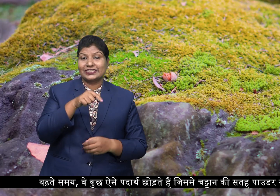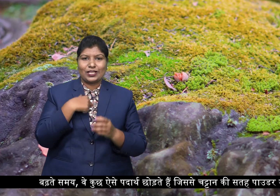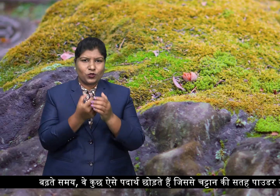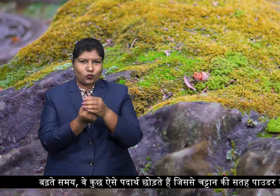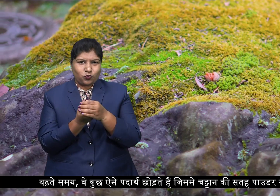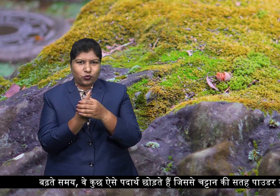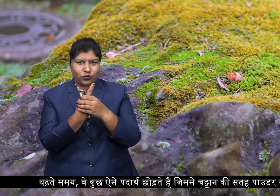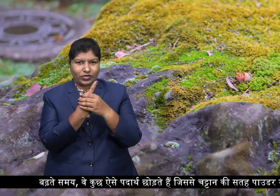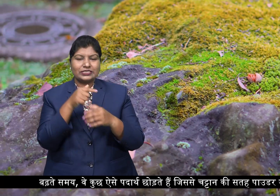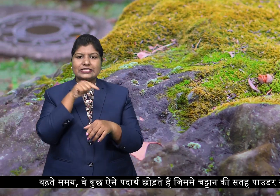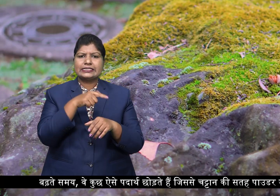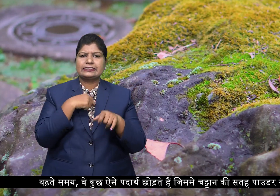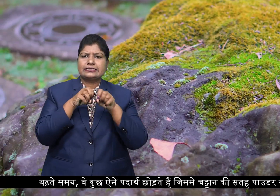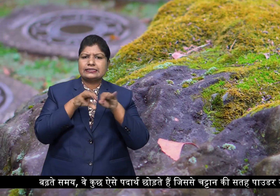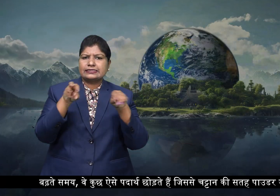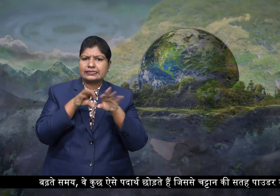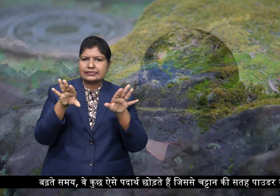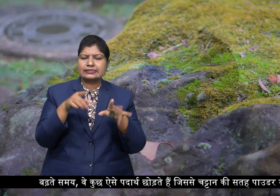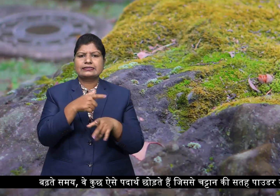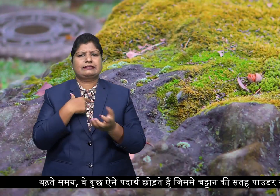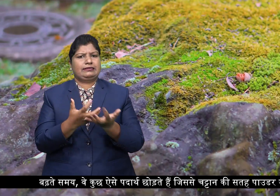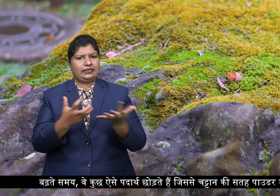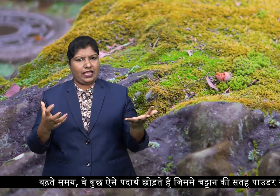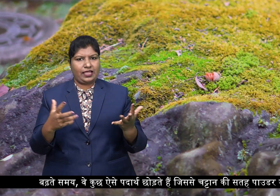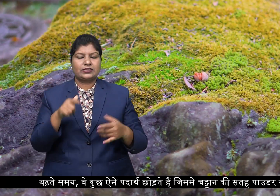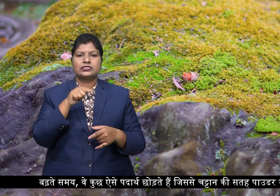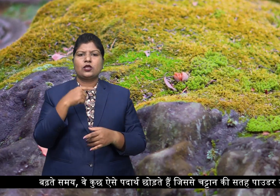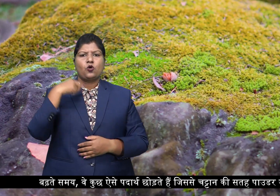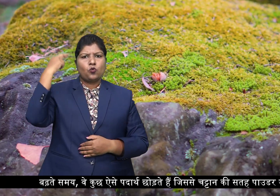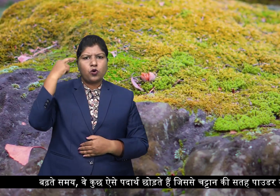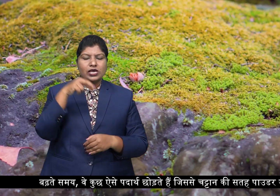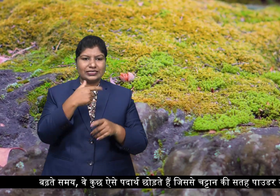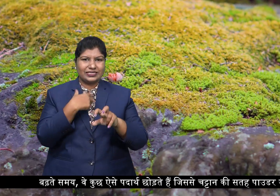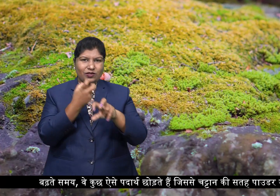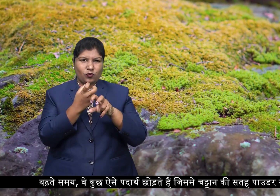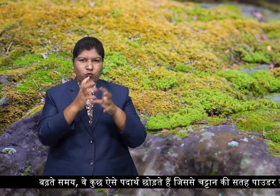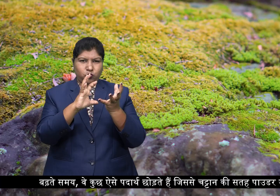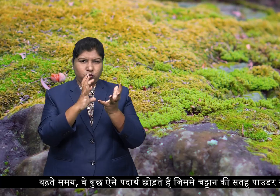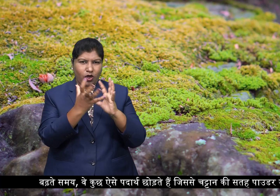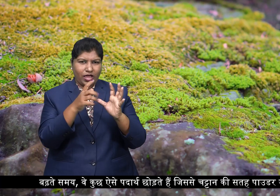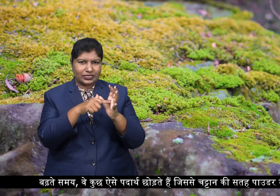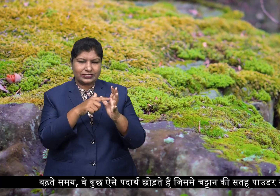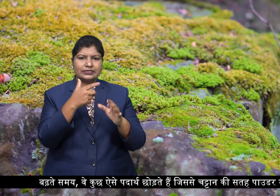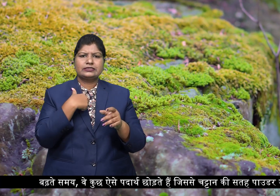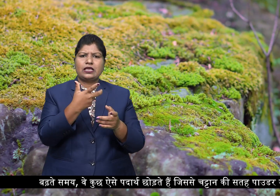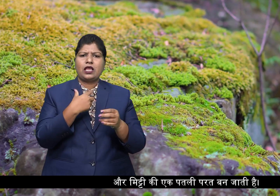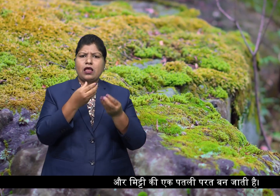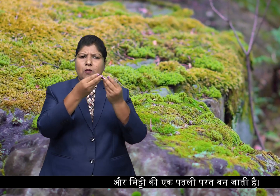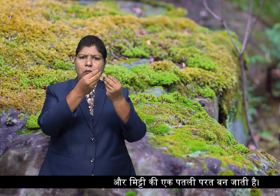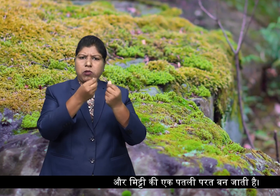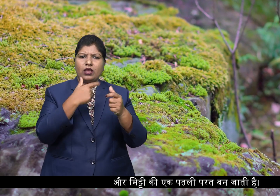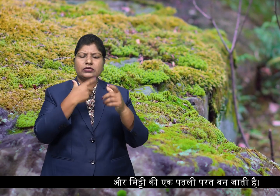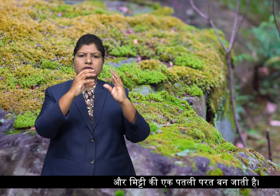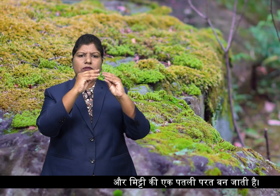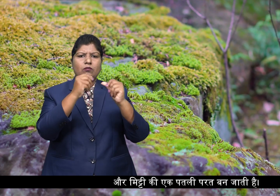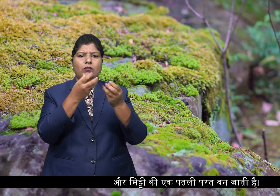बढ़ते समय वे कुछ ऐसे पदार्थ छोड़ते हैं जिससे चट्टान की सतह पाउडर जैसी हो जाती है और